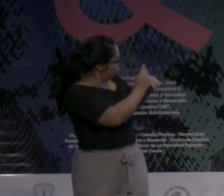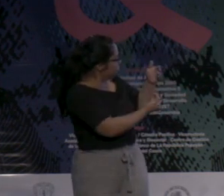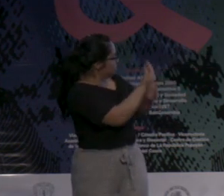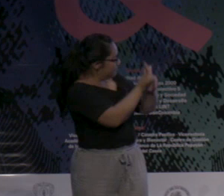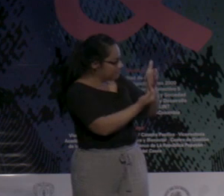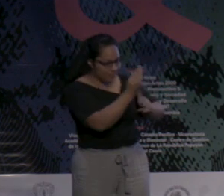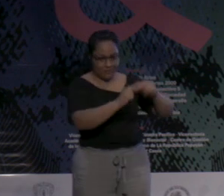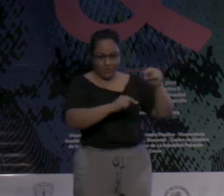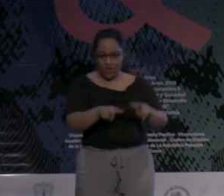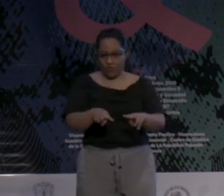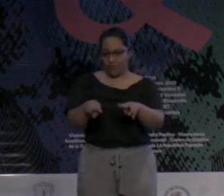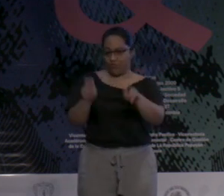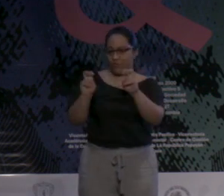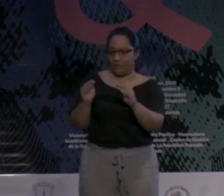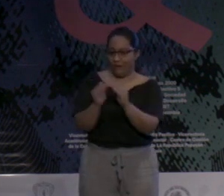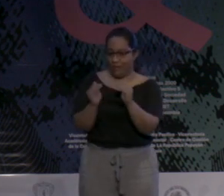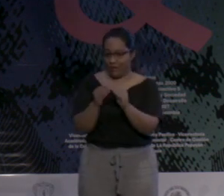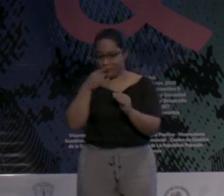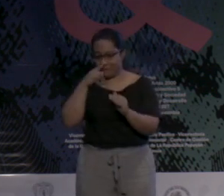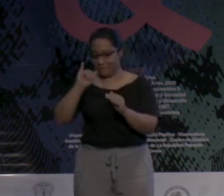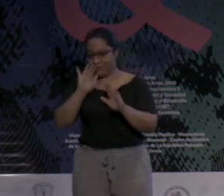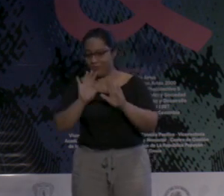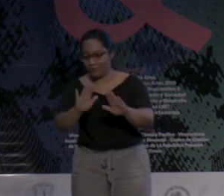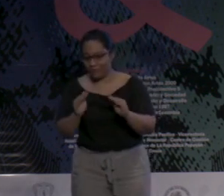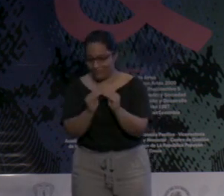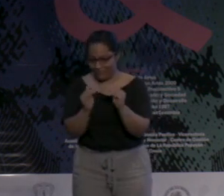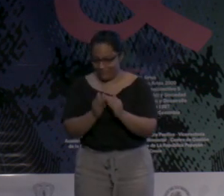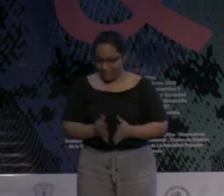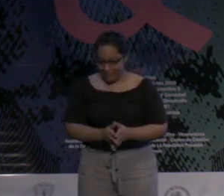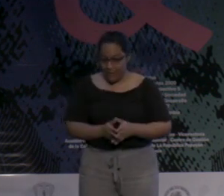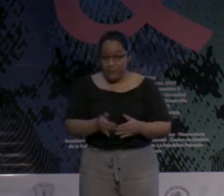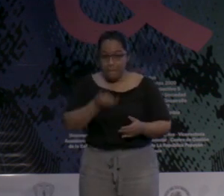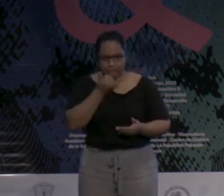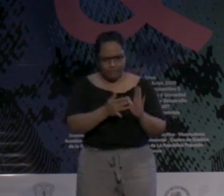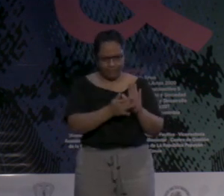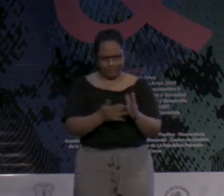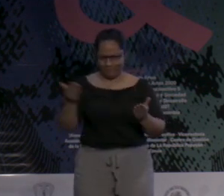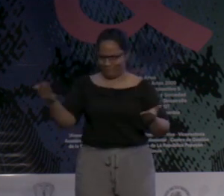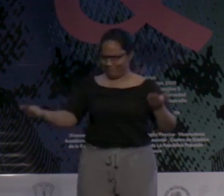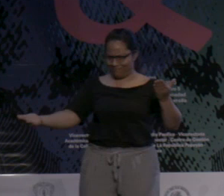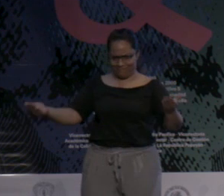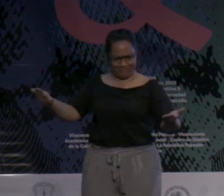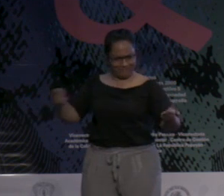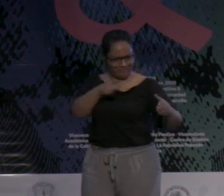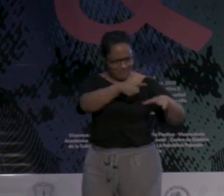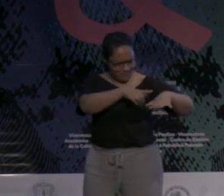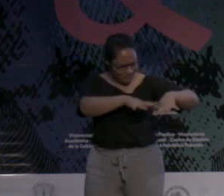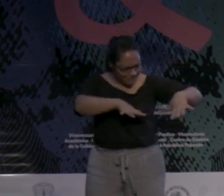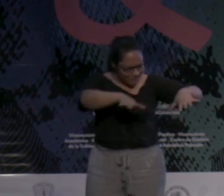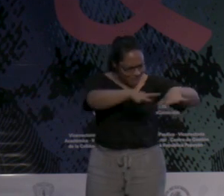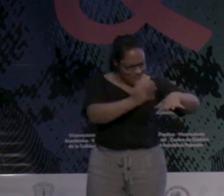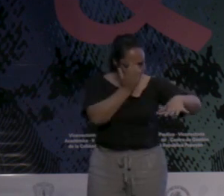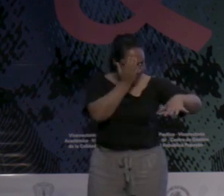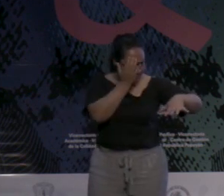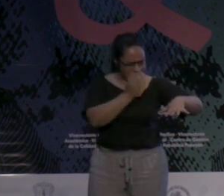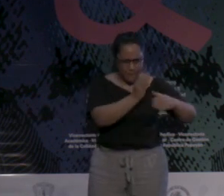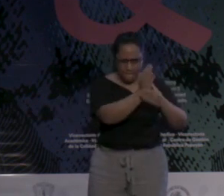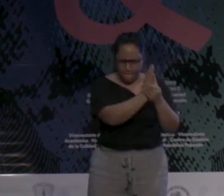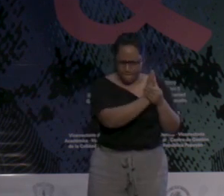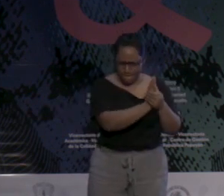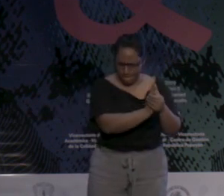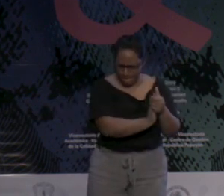estas construcciones modernas de vivienda social, que empiezan a mostrar dos facetas de la ciudad. El lugar de los pobres